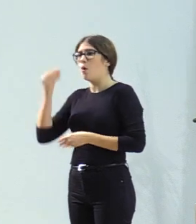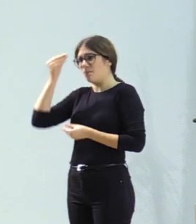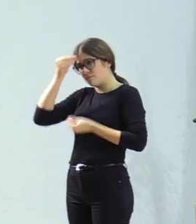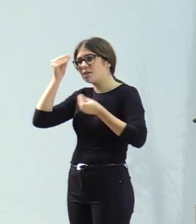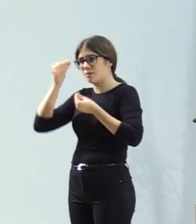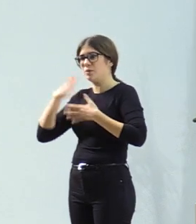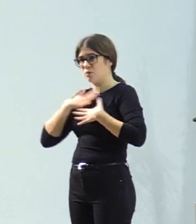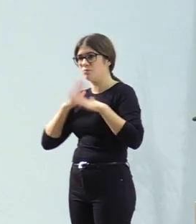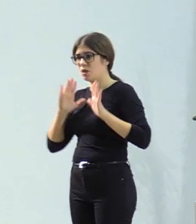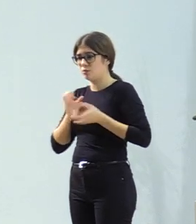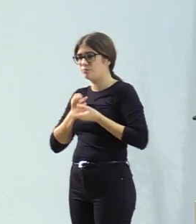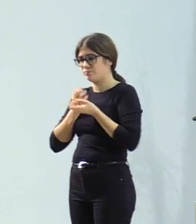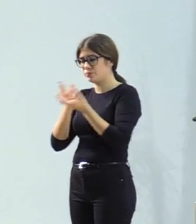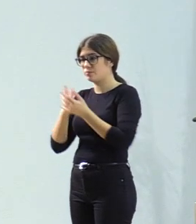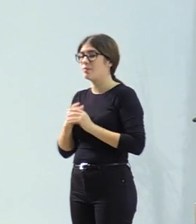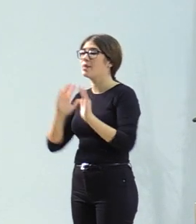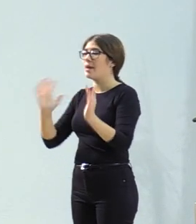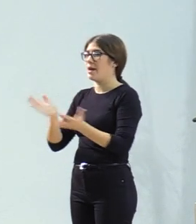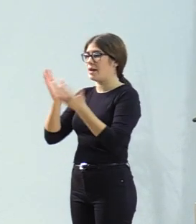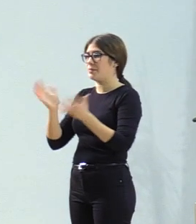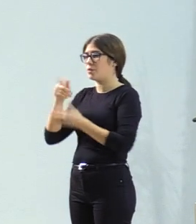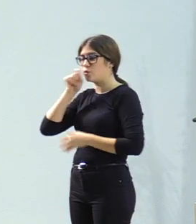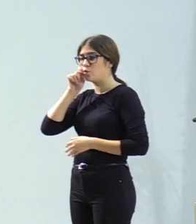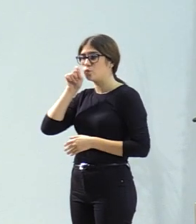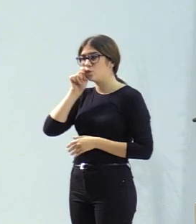reflexión. Animación turística.